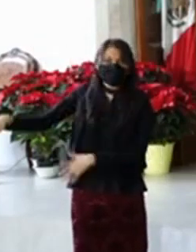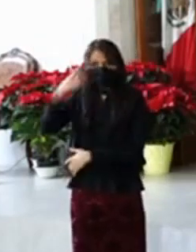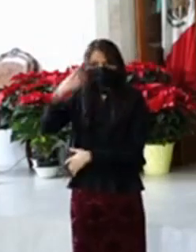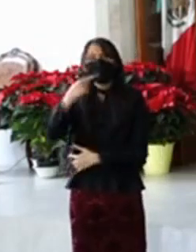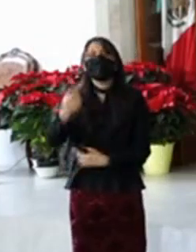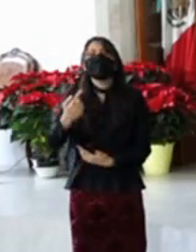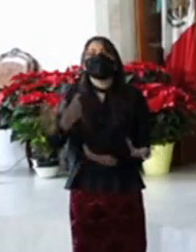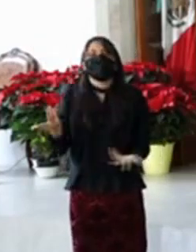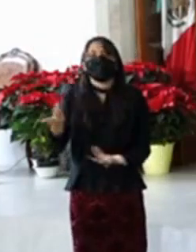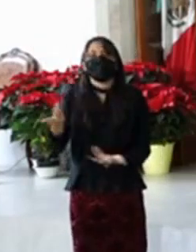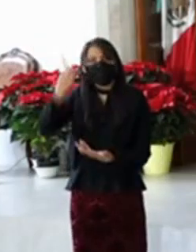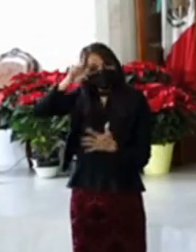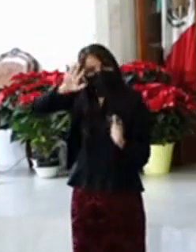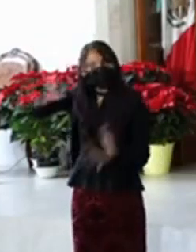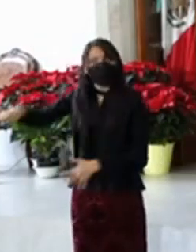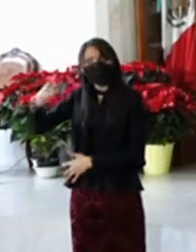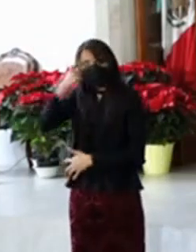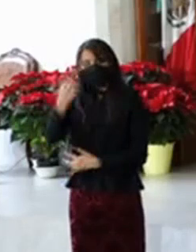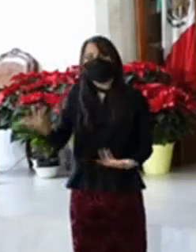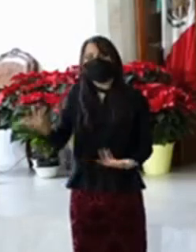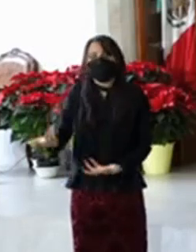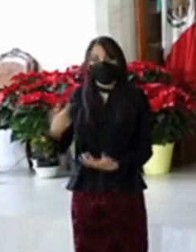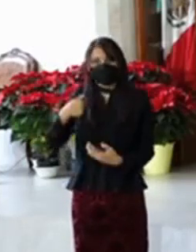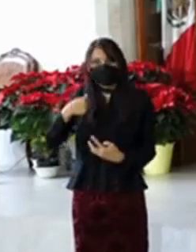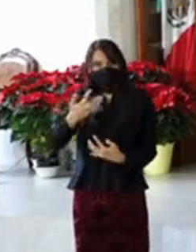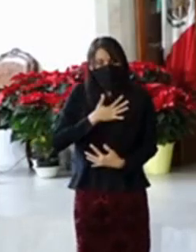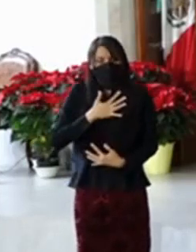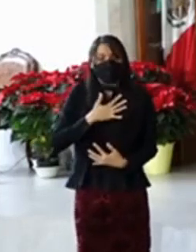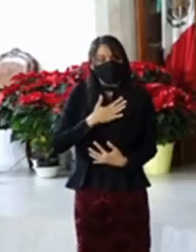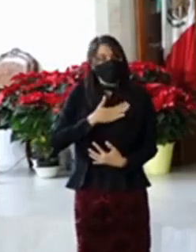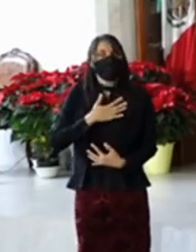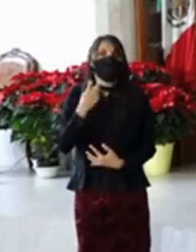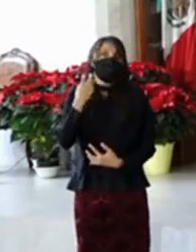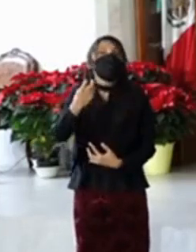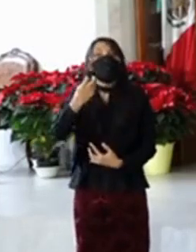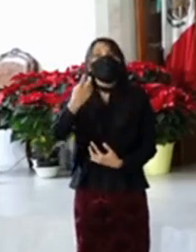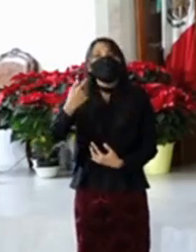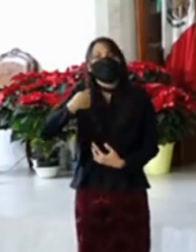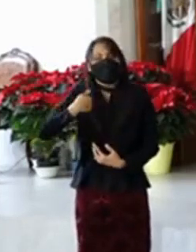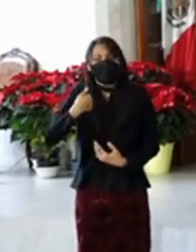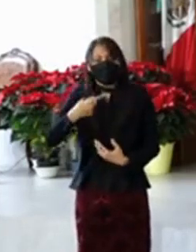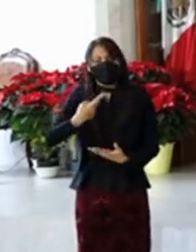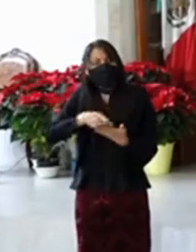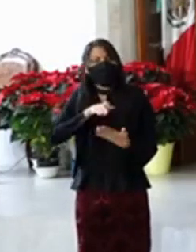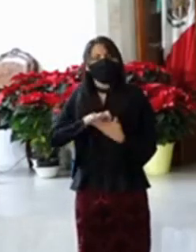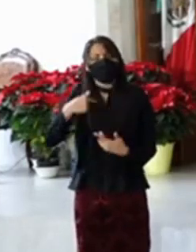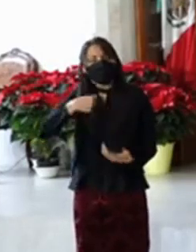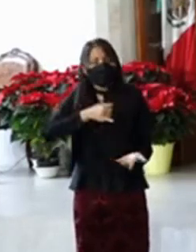yo no pediré más, es suficiente lo que yo tengo.